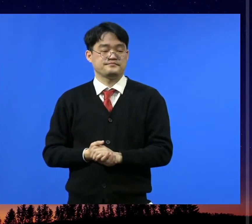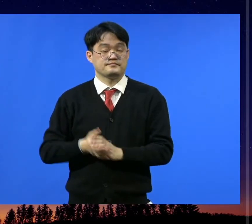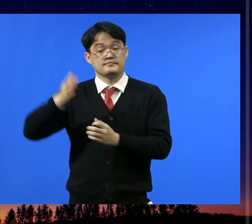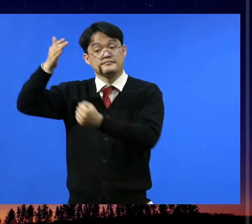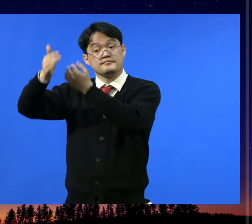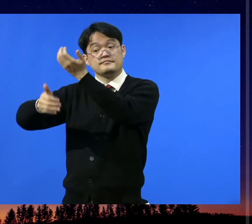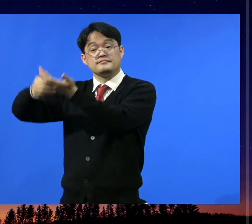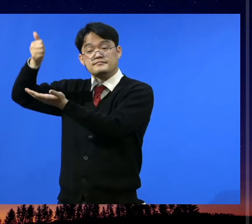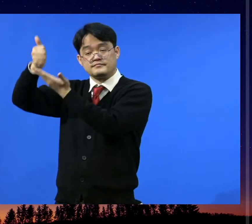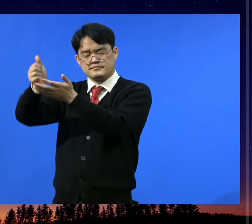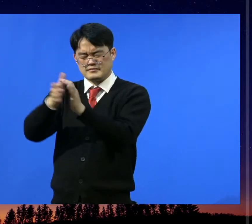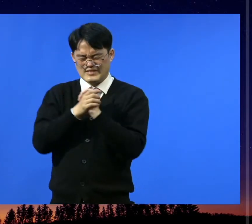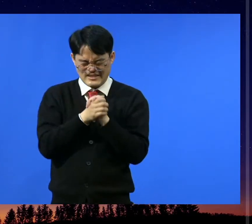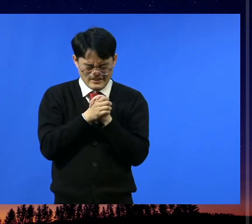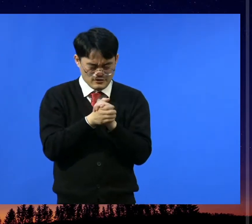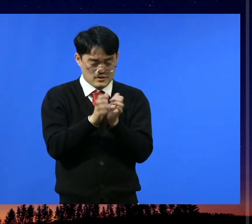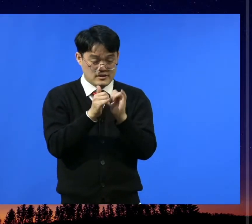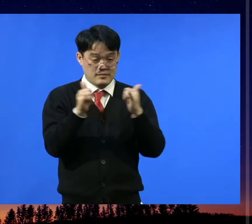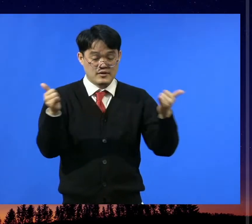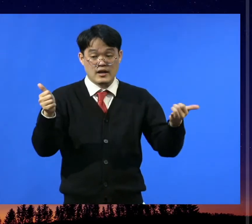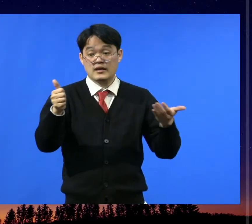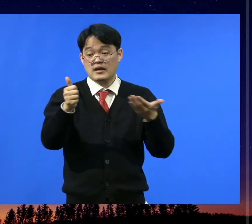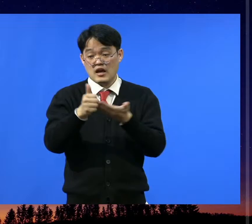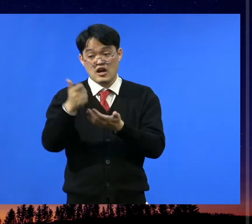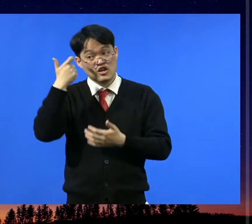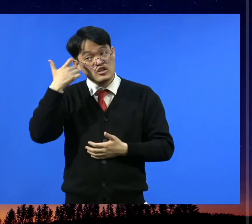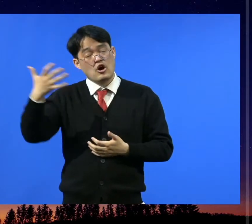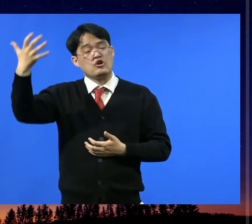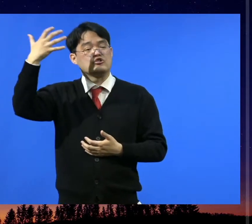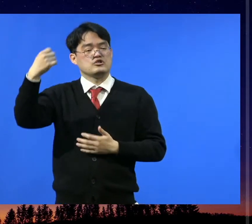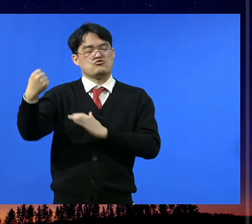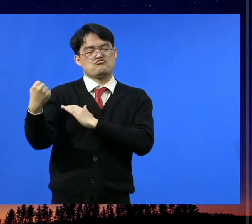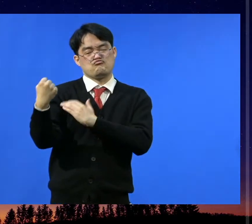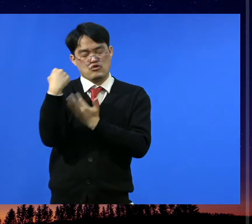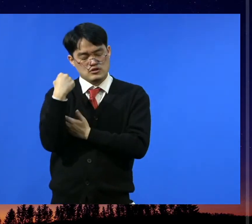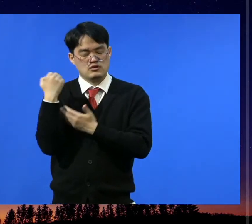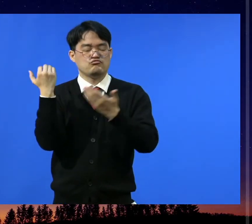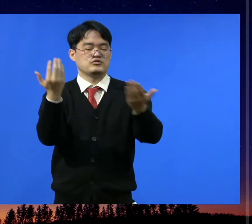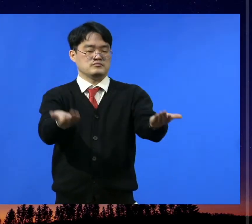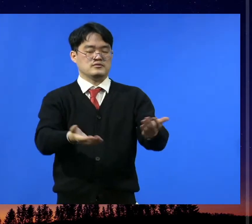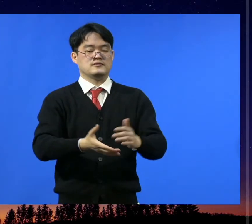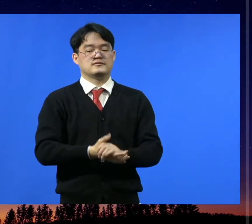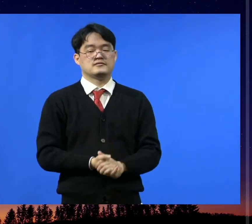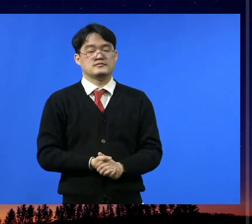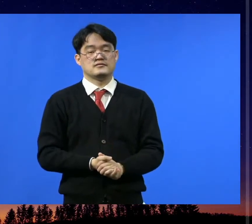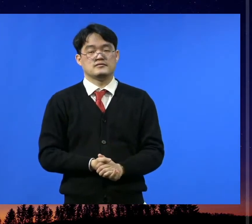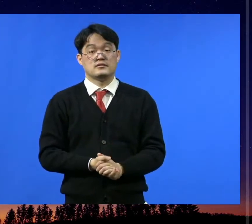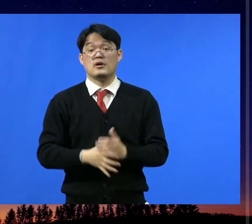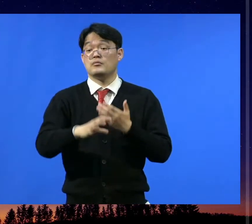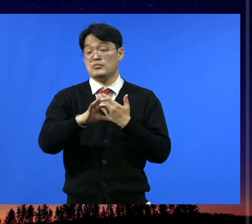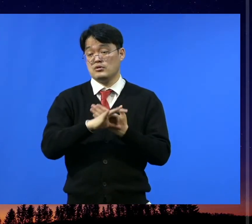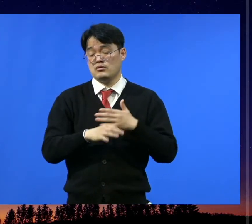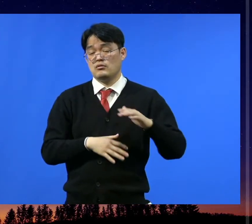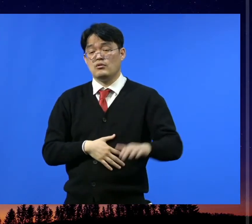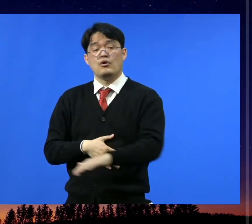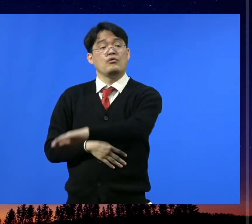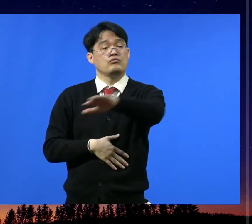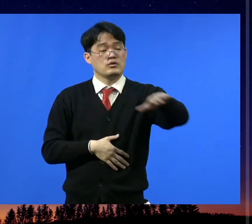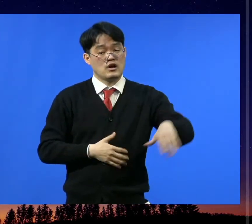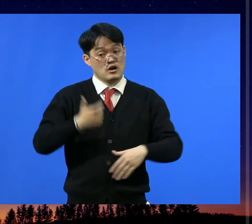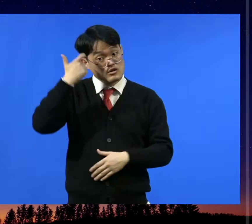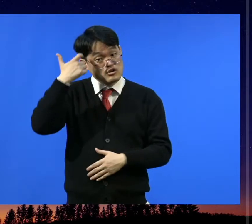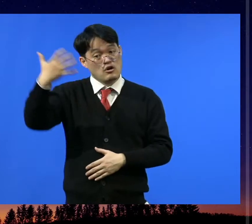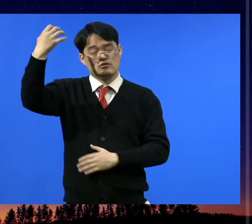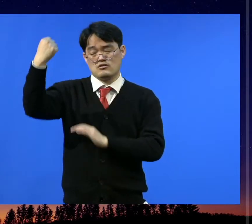하나님이 기도하는 사람에게 영적 권세를 주시는 거예요. 그러면 여러분, 우리가 권세가 있으면요,